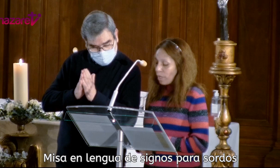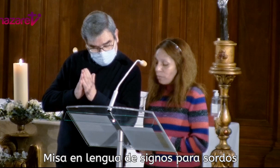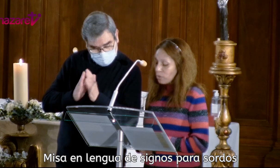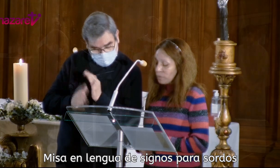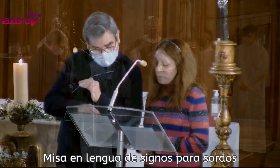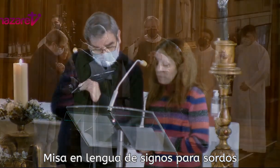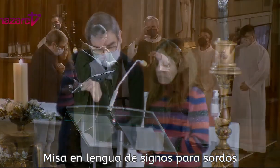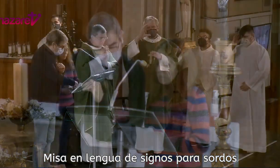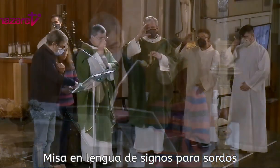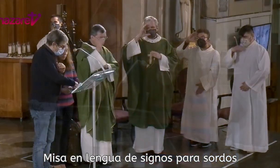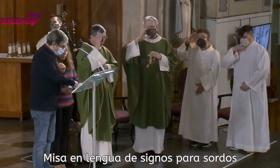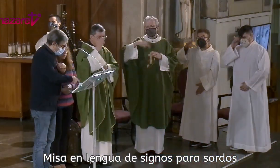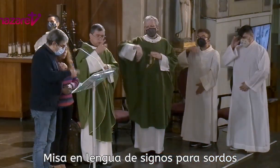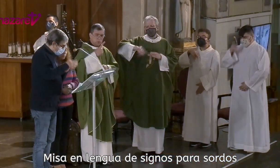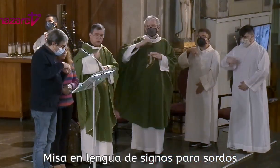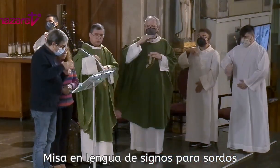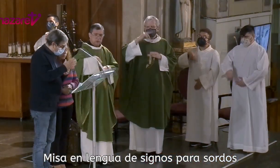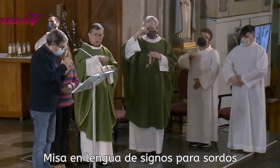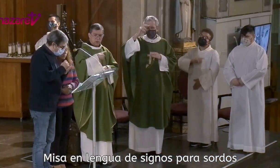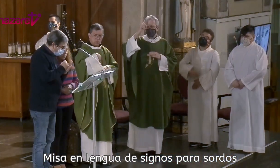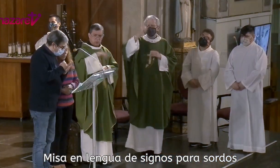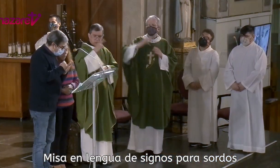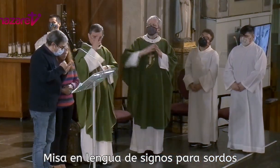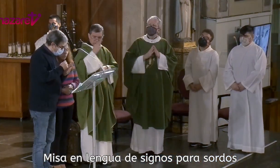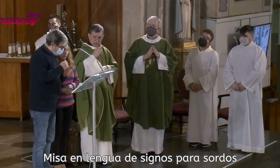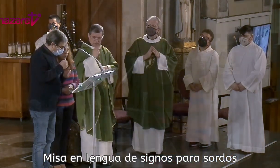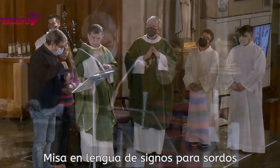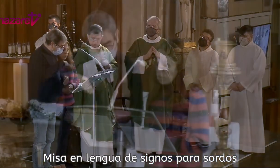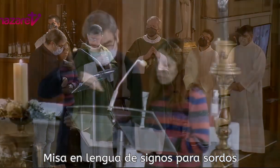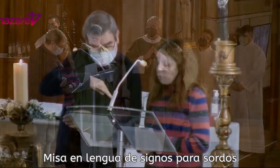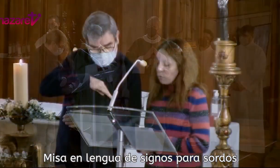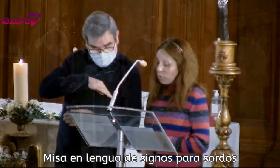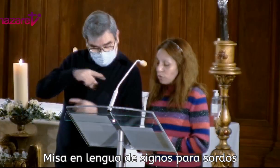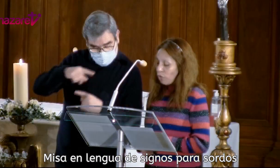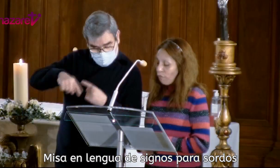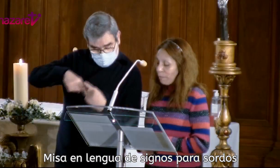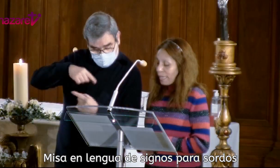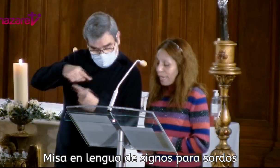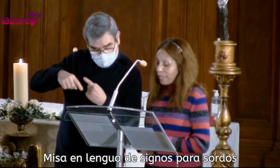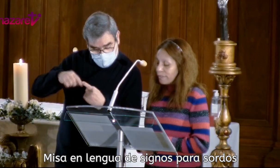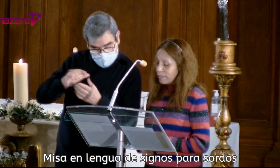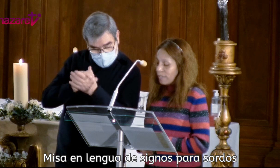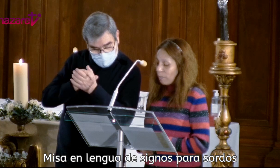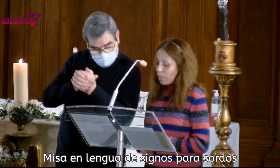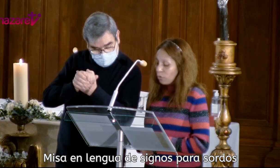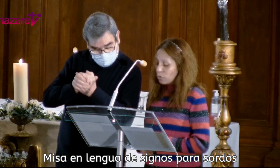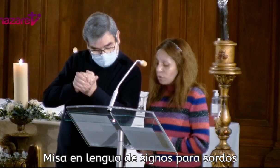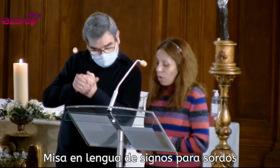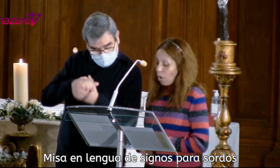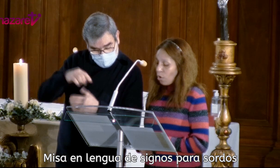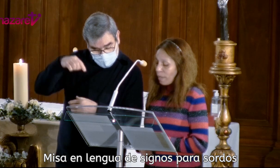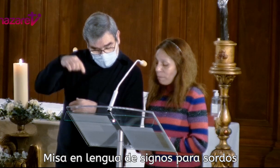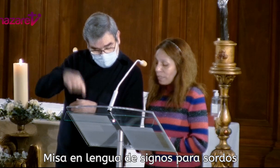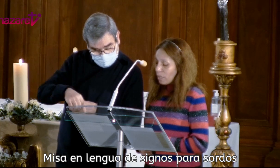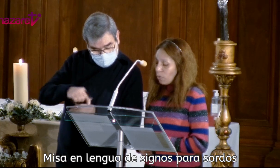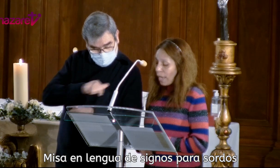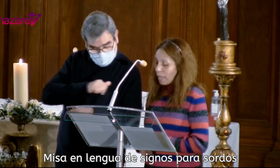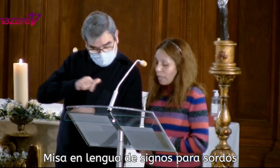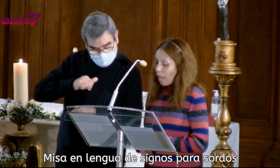Oremos. Y escúchanos, Padre. Por todos los difuntos, familiares y amigos. Hoy en particular